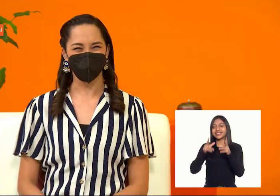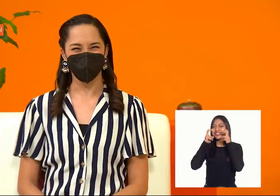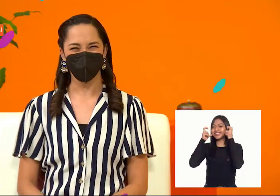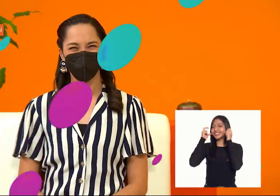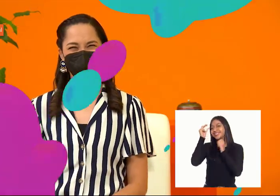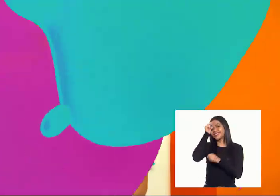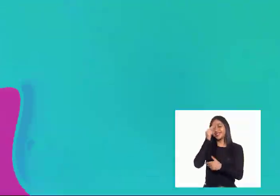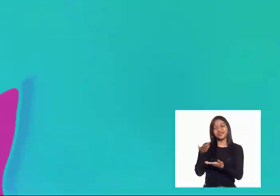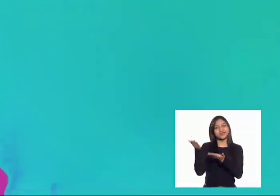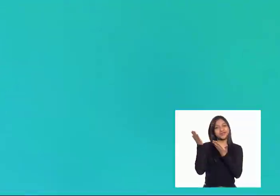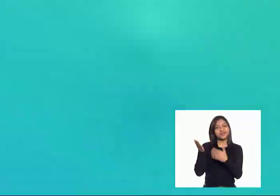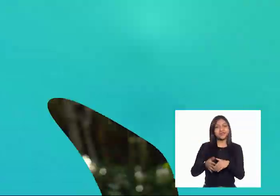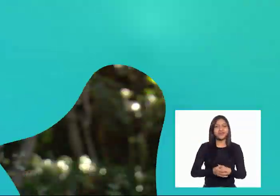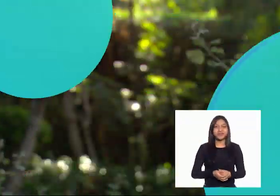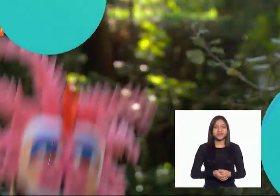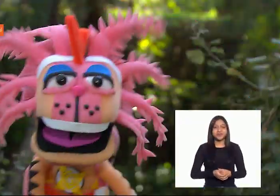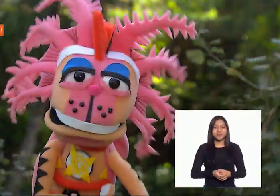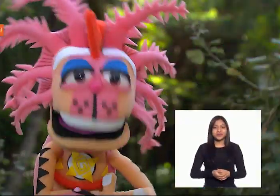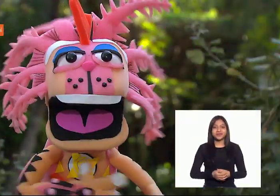Listo.